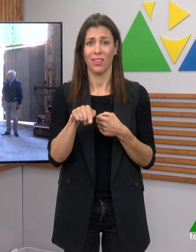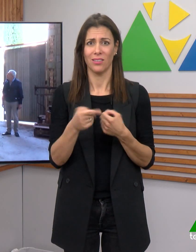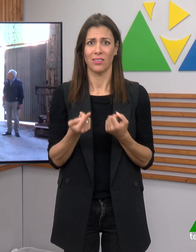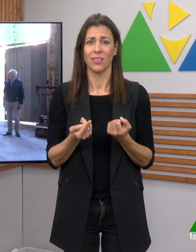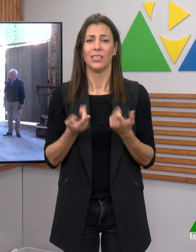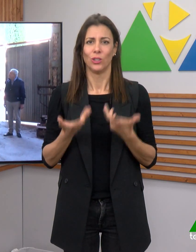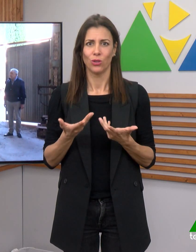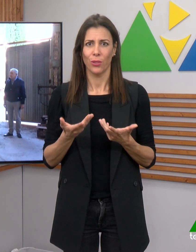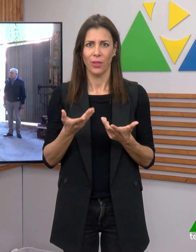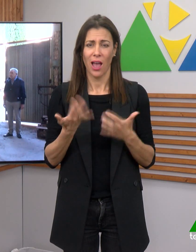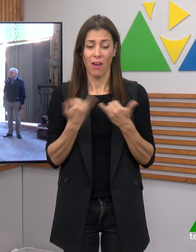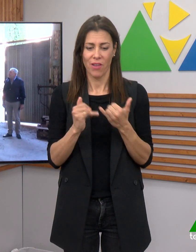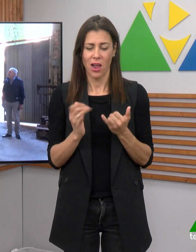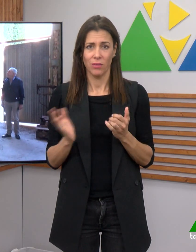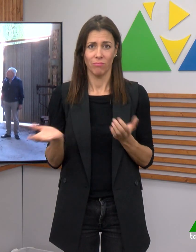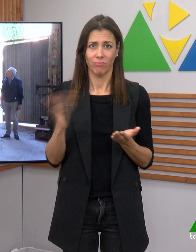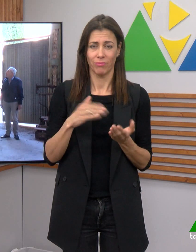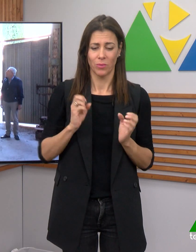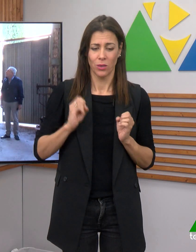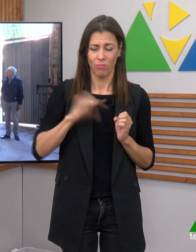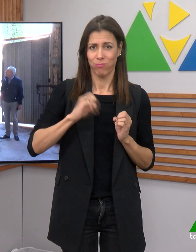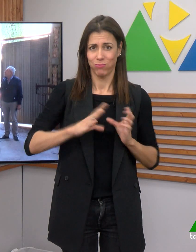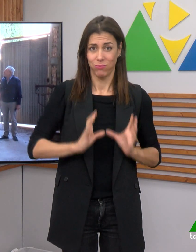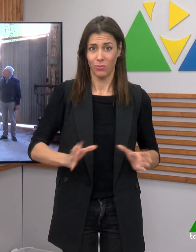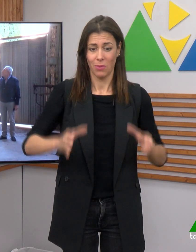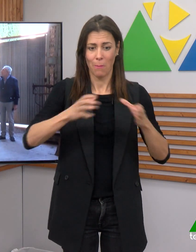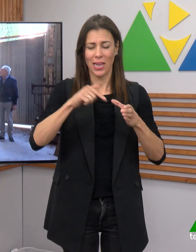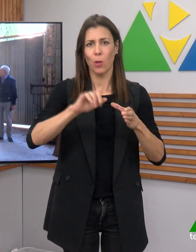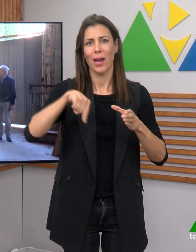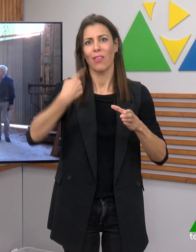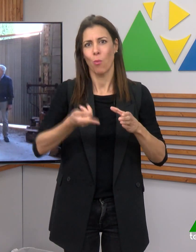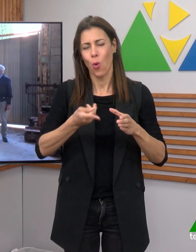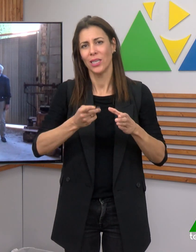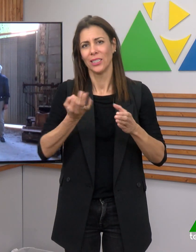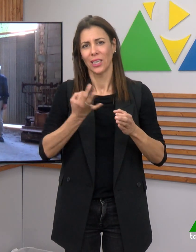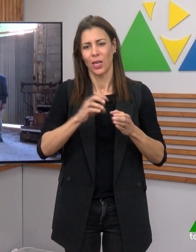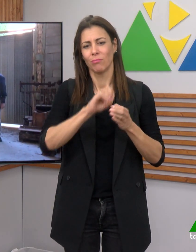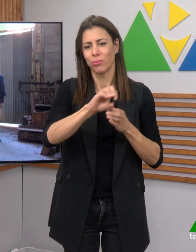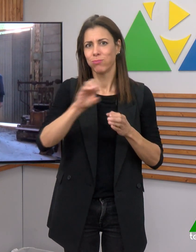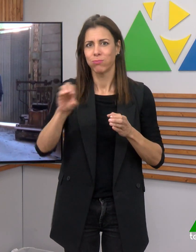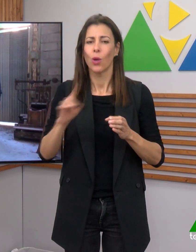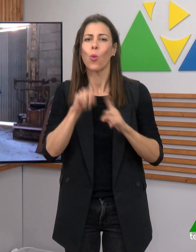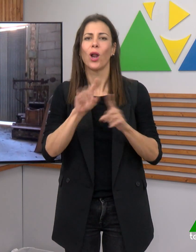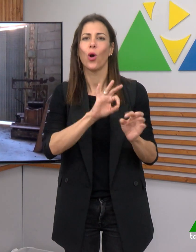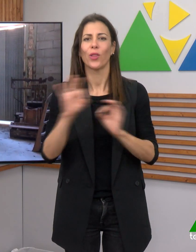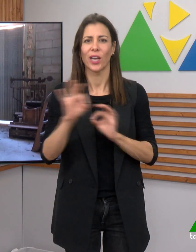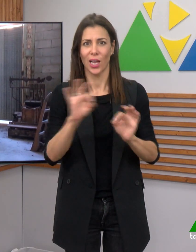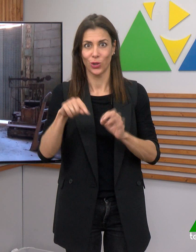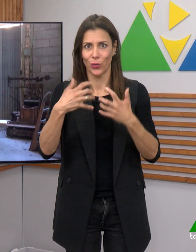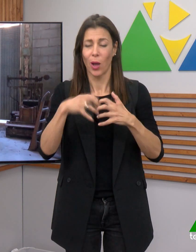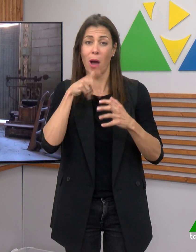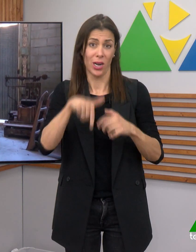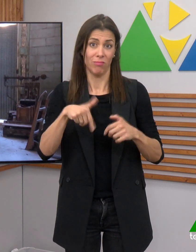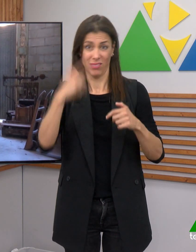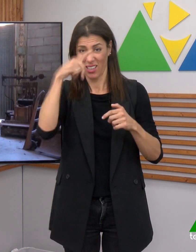están apilando para luego ir colocando y ir ordenando todo este complejo fabril, como decíamos, que está en